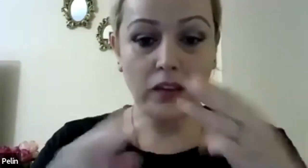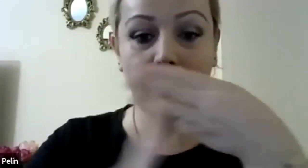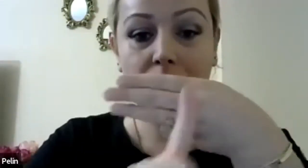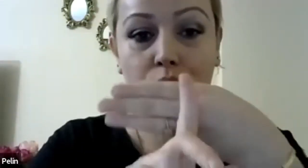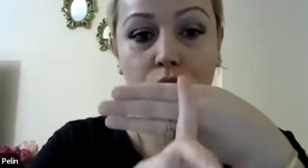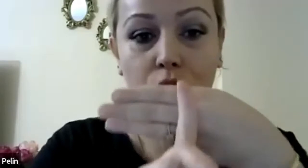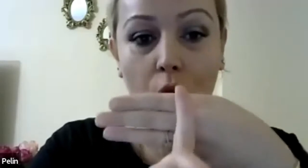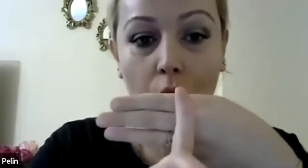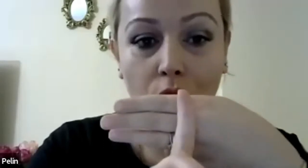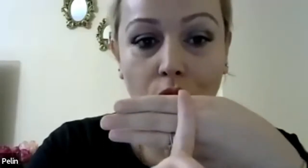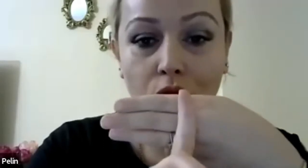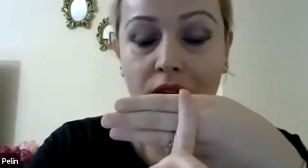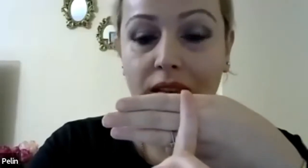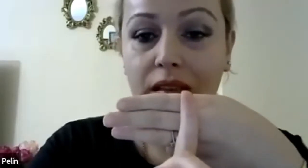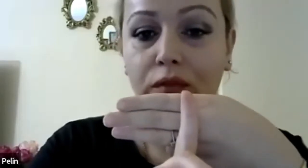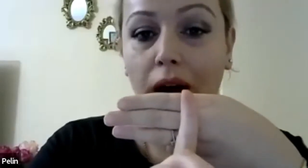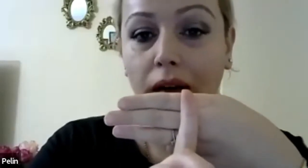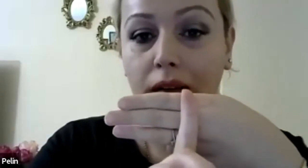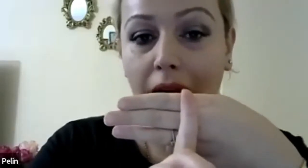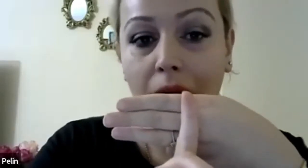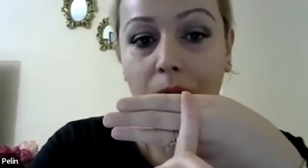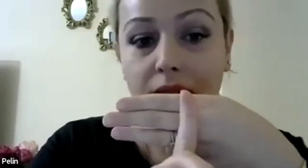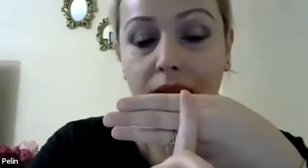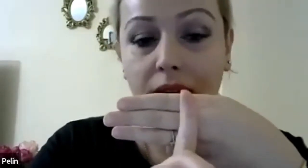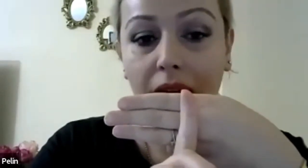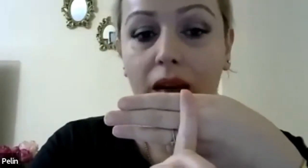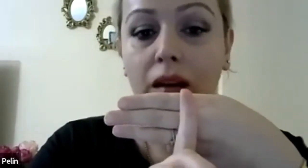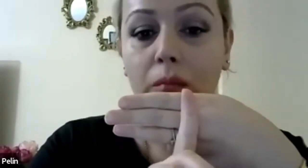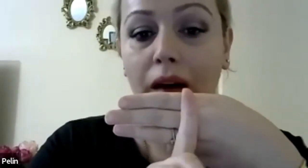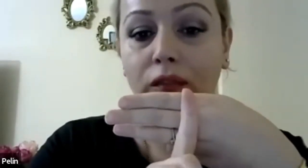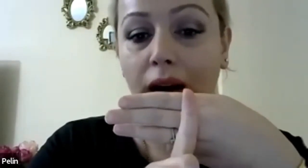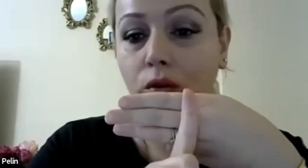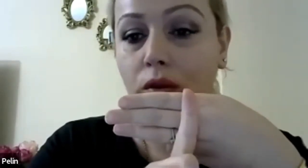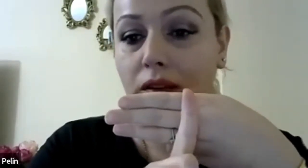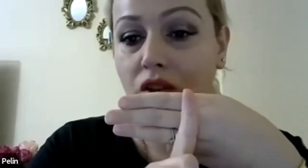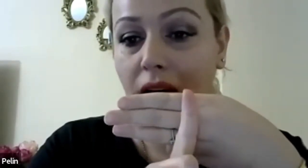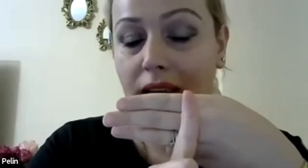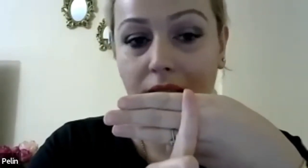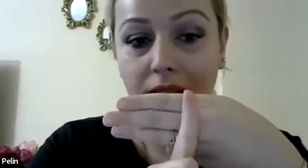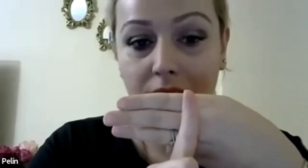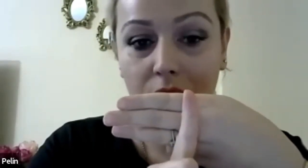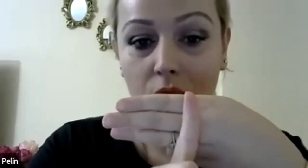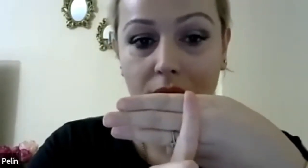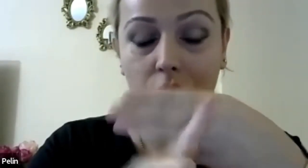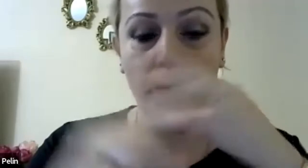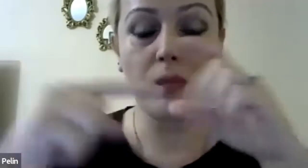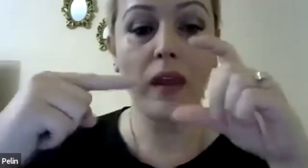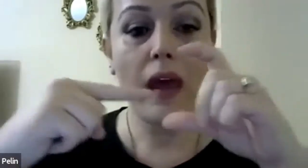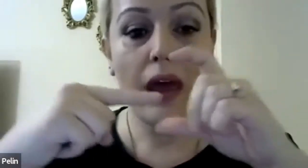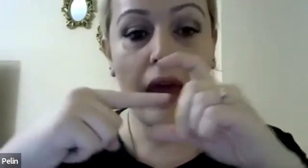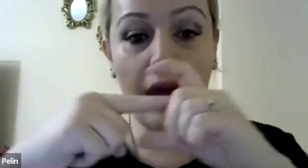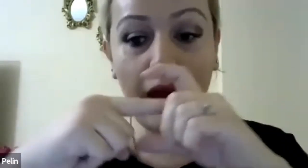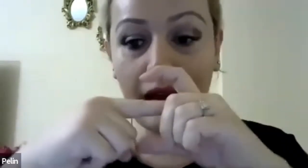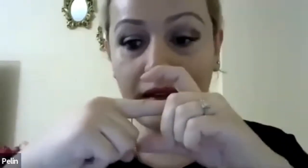dedi. Şimdi siz bunu gördüğünüzde size farklı gelmesin diye ben farklı olan işaretleri de size gösteriyorum. E ya